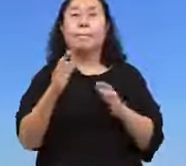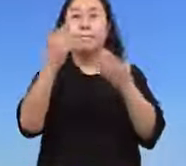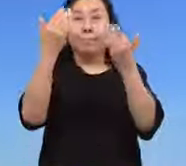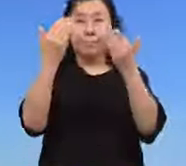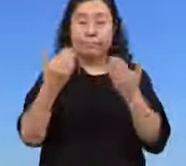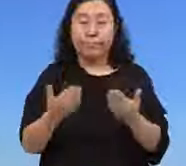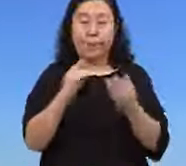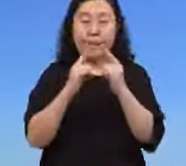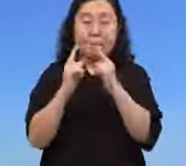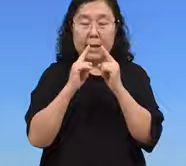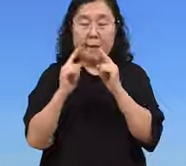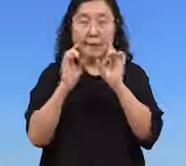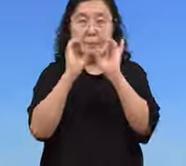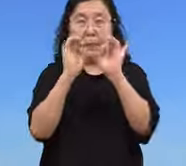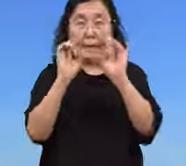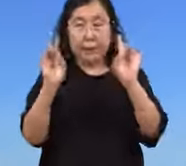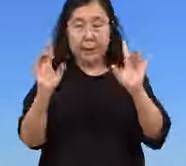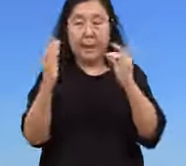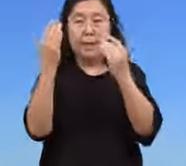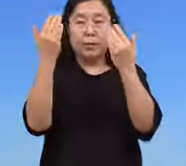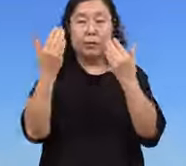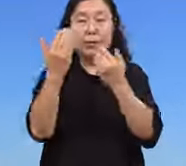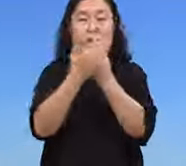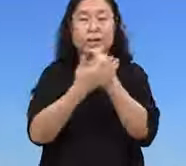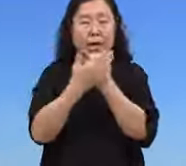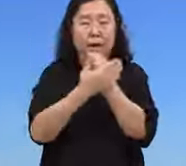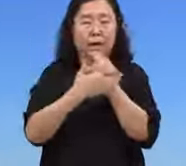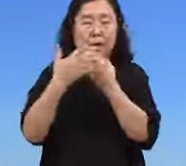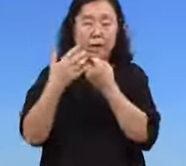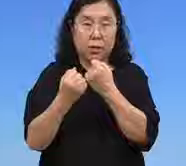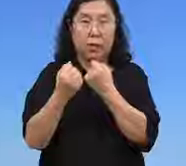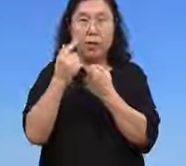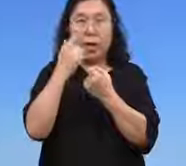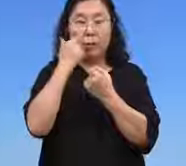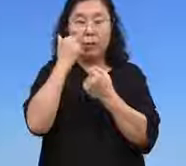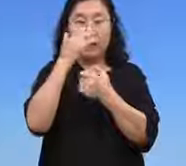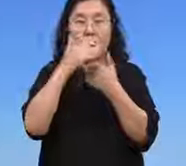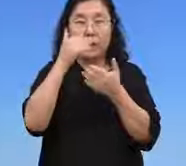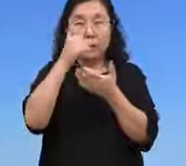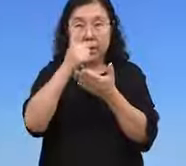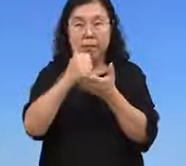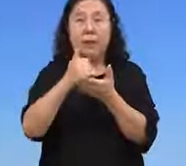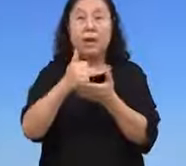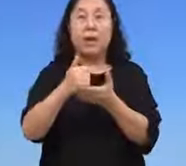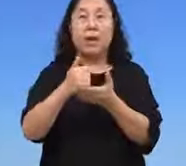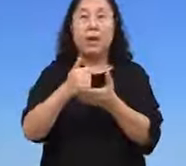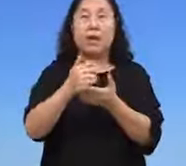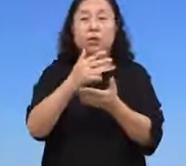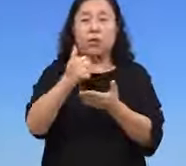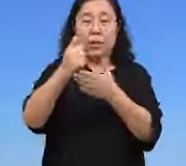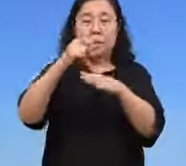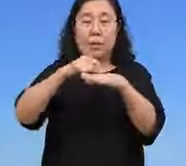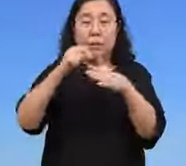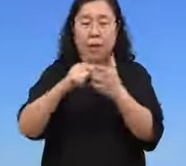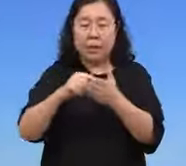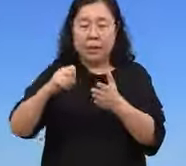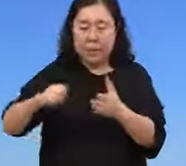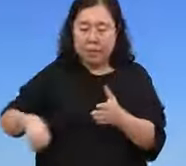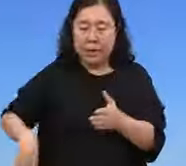오늘 주신 말씀 가지고 각자에게 주신 은혜를 가지고 아버지 우리 주님의 마음이 잃어버린 그 한